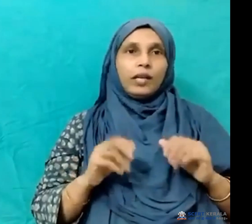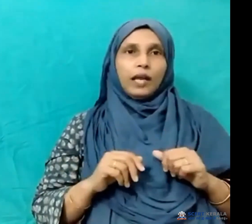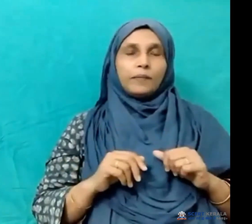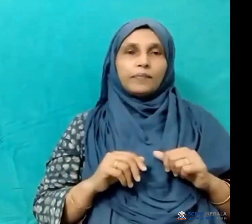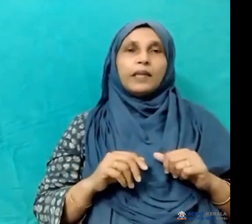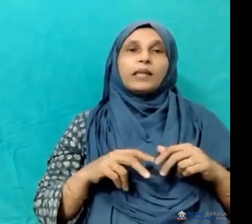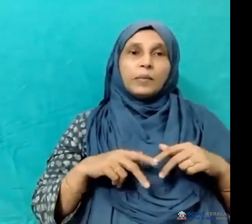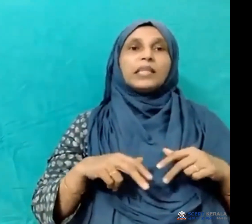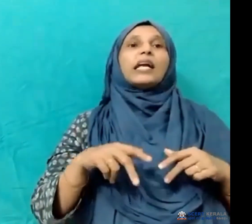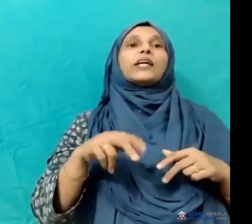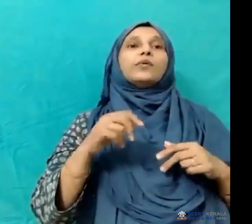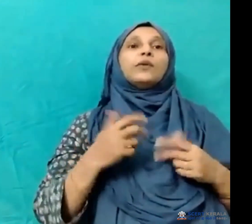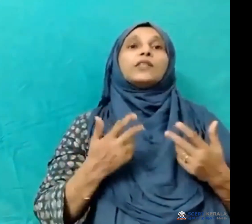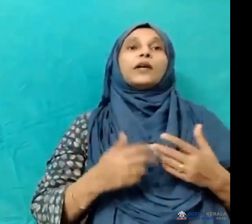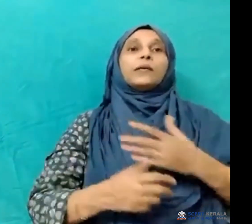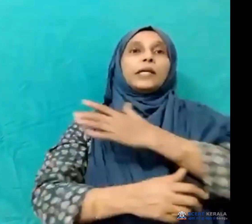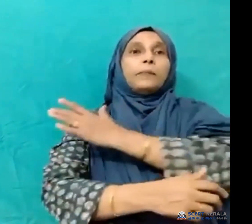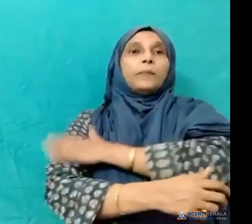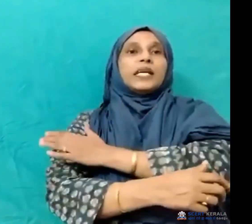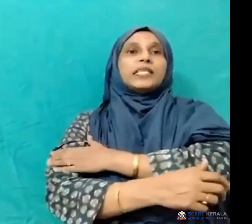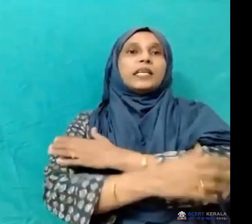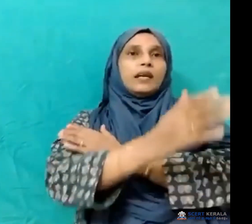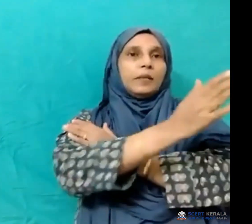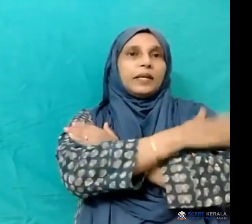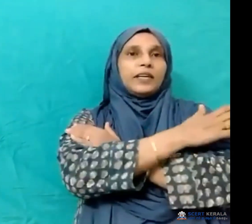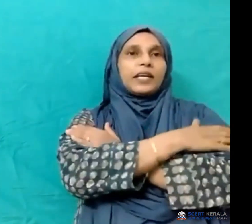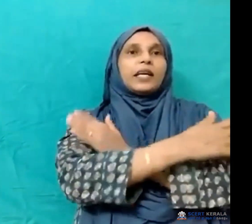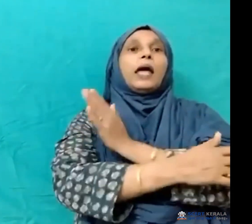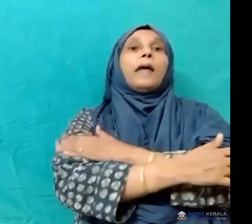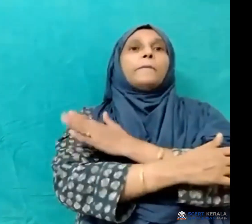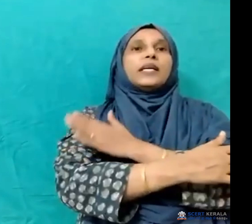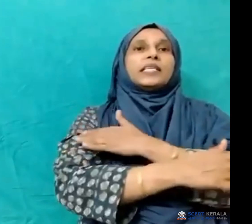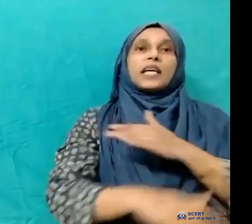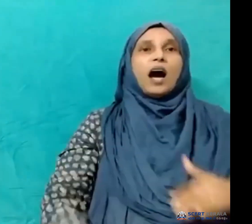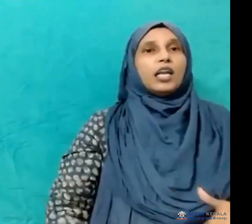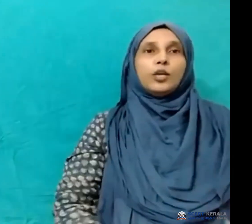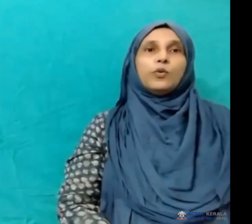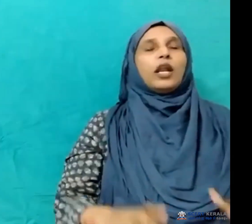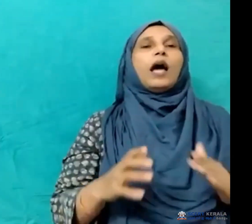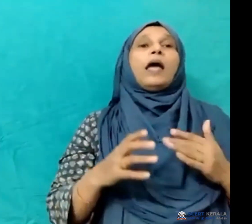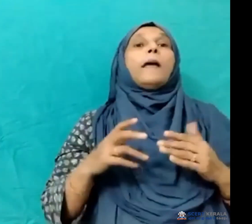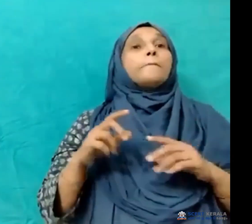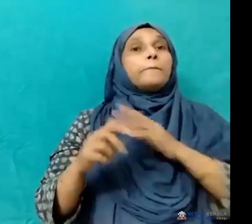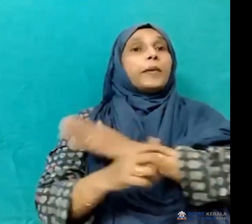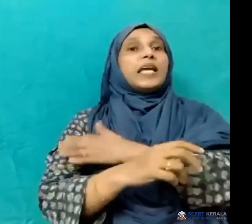ഇല്ല. നമ്മൾ നടക്കുമ്പോ എന്ന് പറഞ്ഞു ഈ പേശികൾ, നമ്മുടെ ഇവിടേക്കുള്ള പേശി, കാലിലുമുള്ള